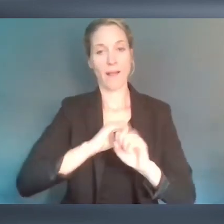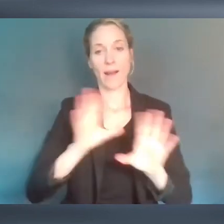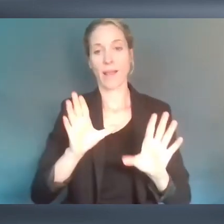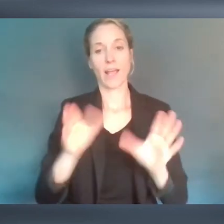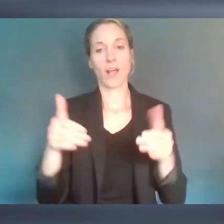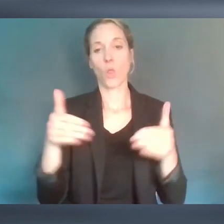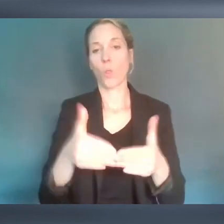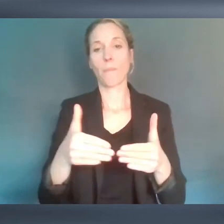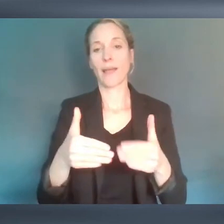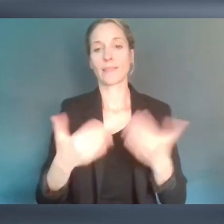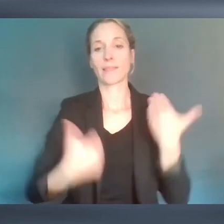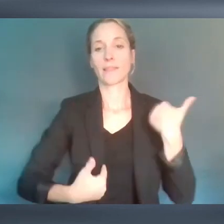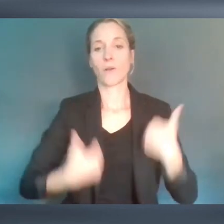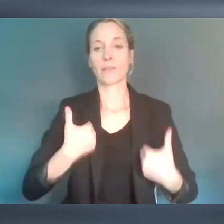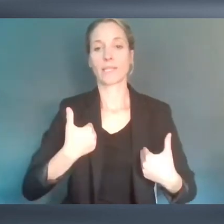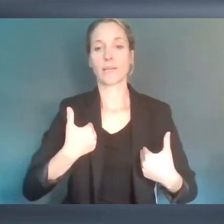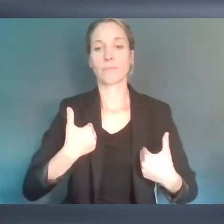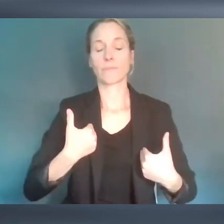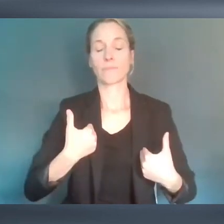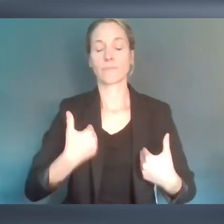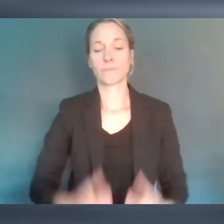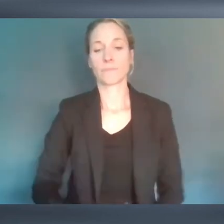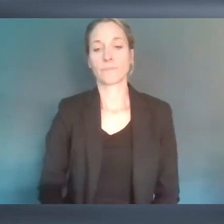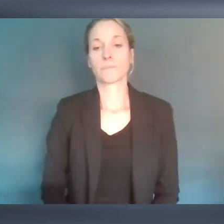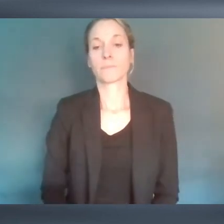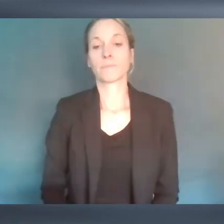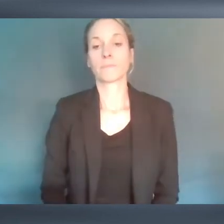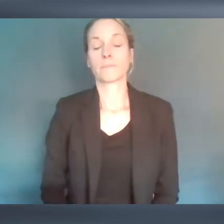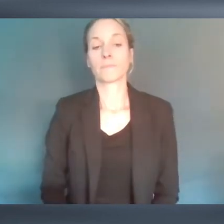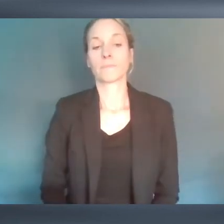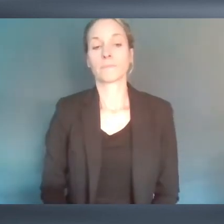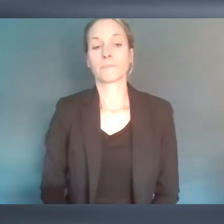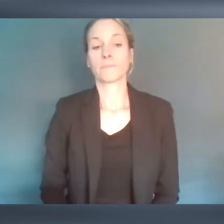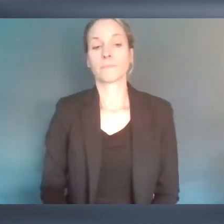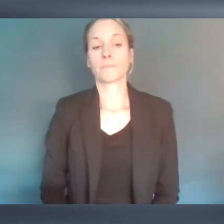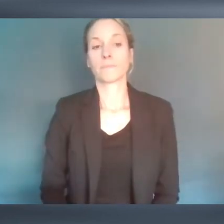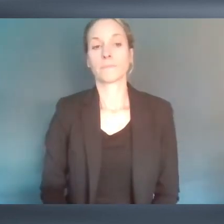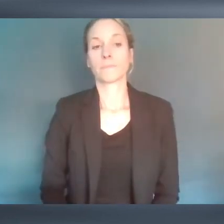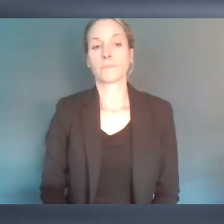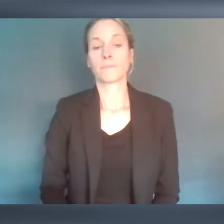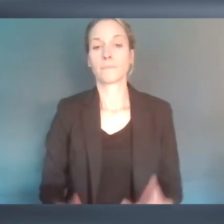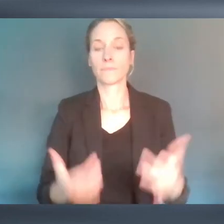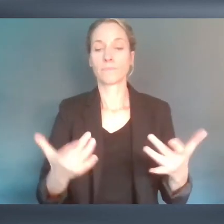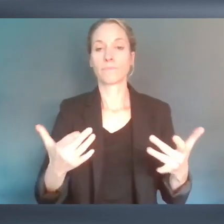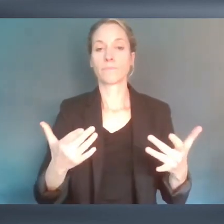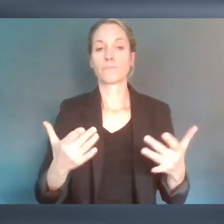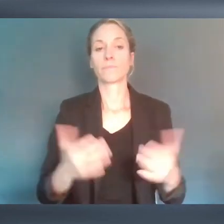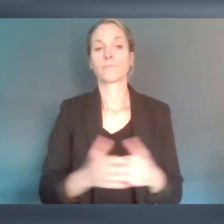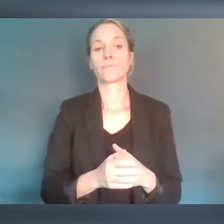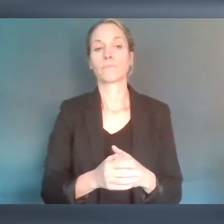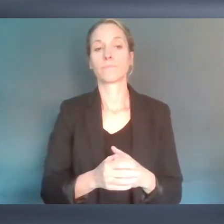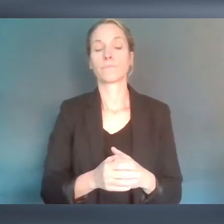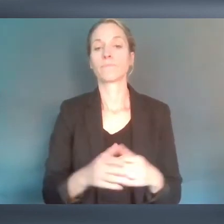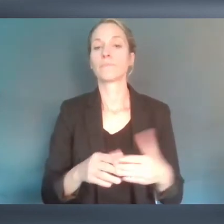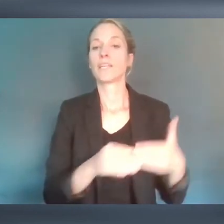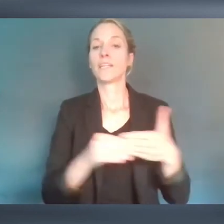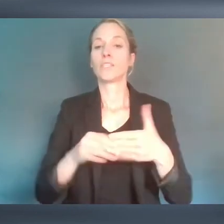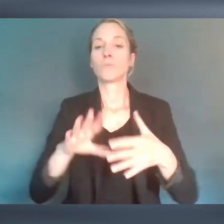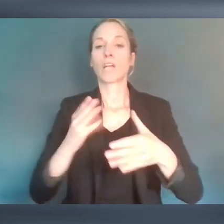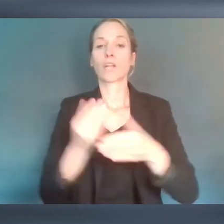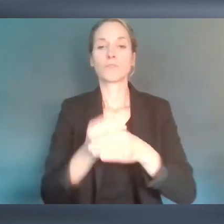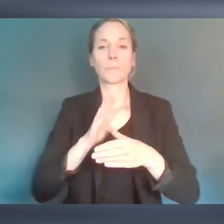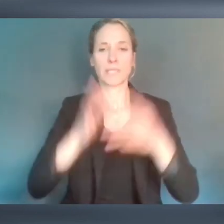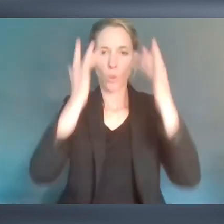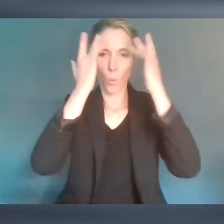aussi. Alors comment est-ce qu'on y arrive au développement d'une culture du leadership inclusif?